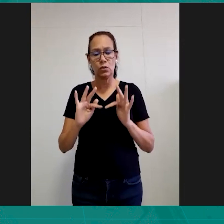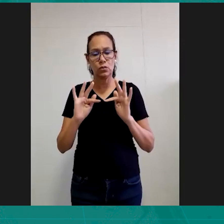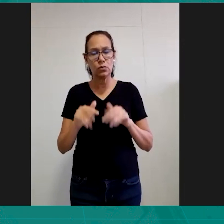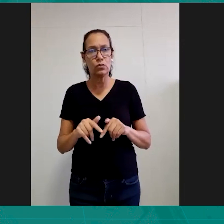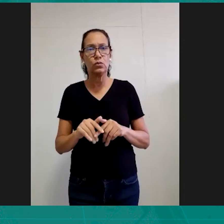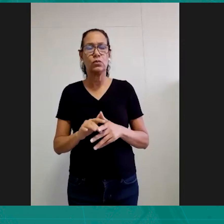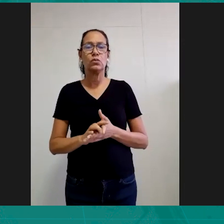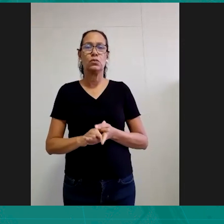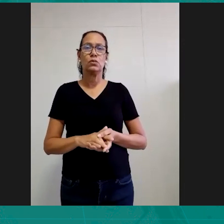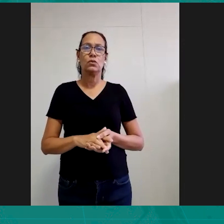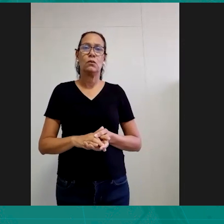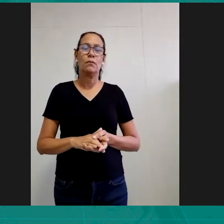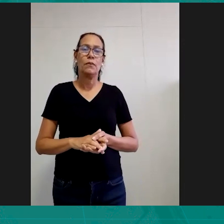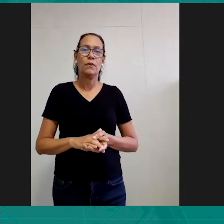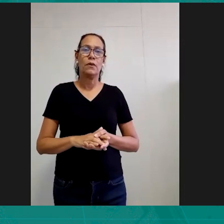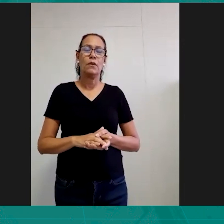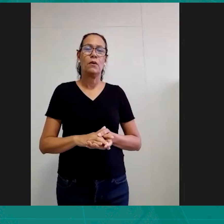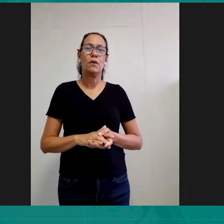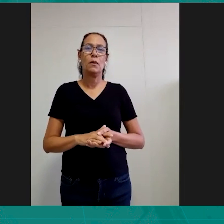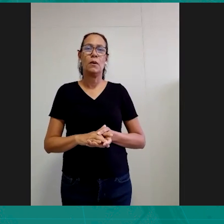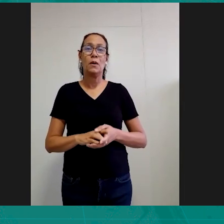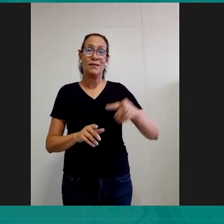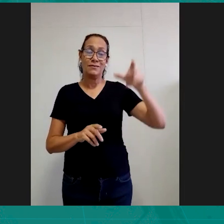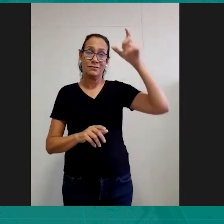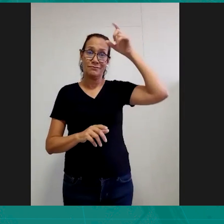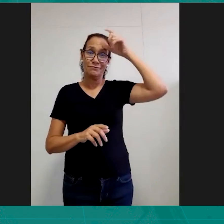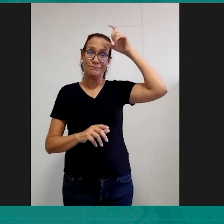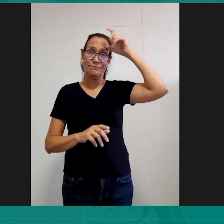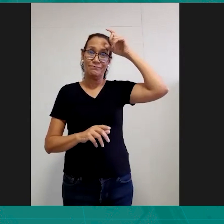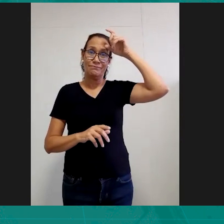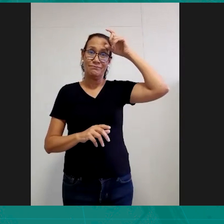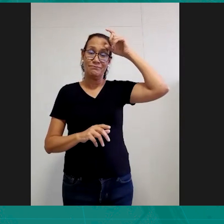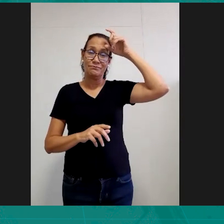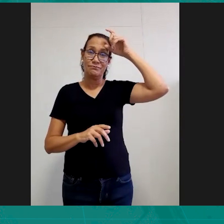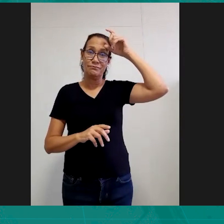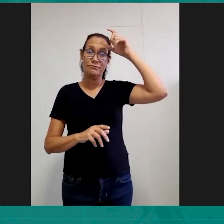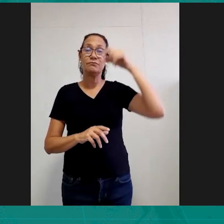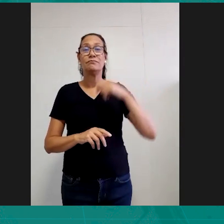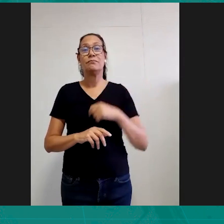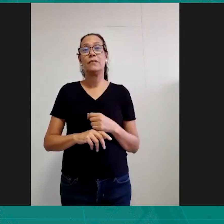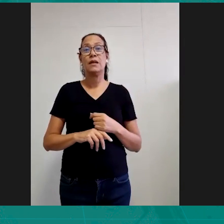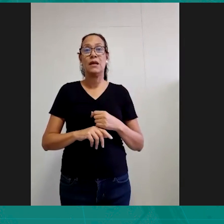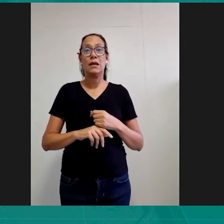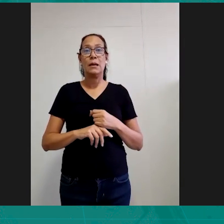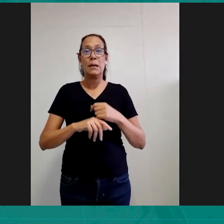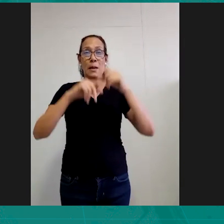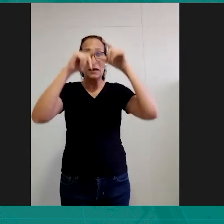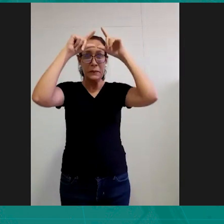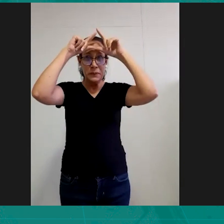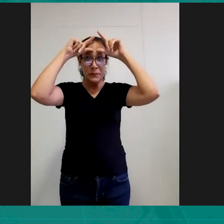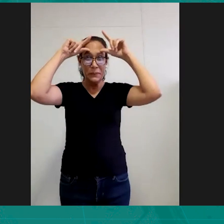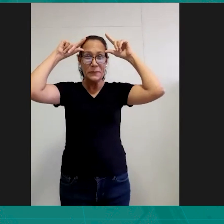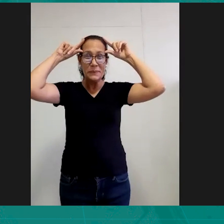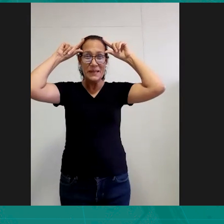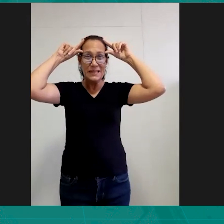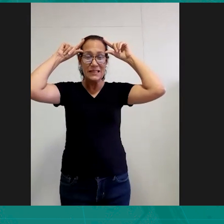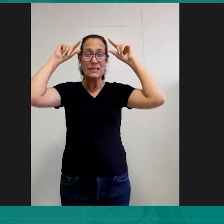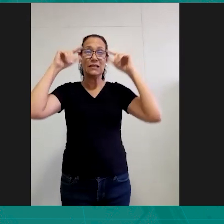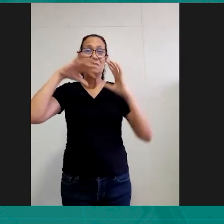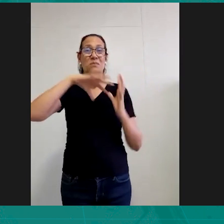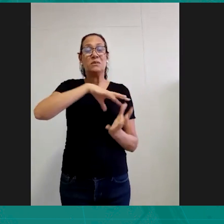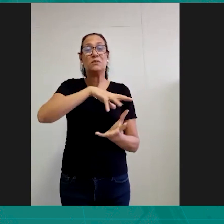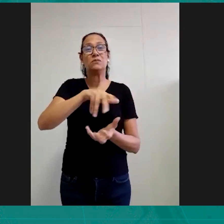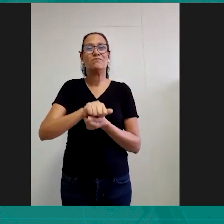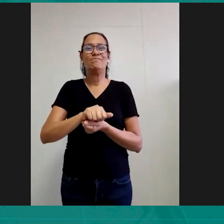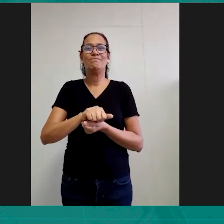aqui o príncipe do mundo é Satanás, tá? O príncipe do mundo, ele usurpou